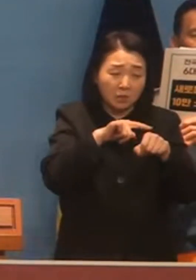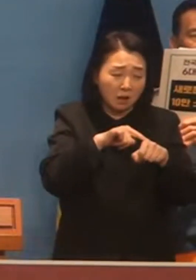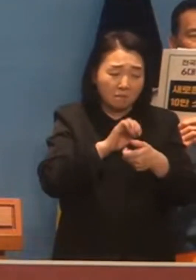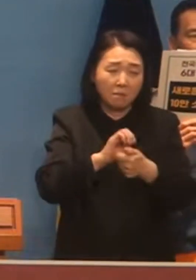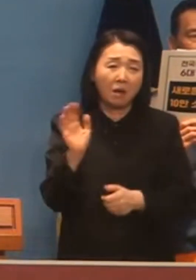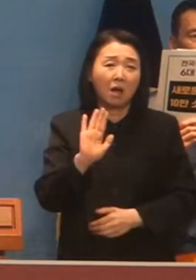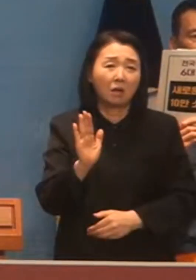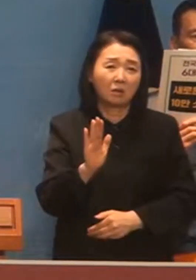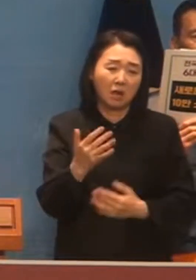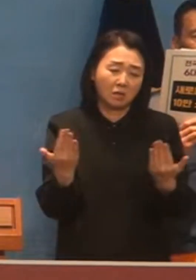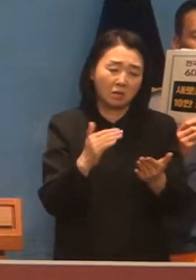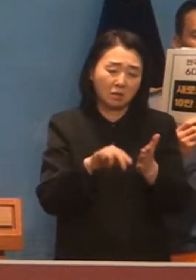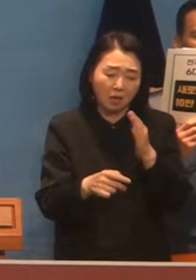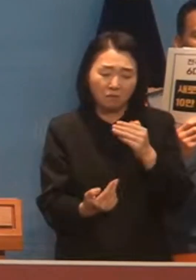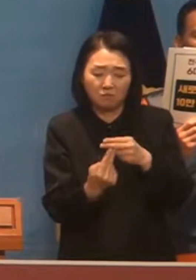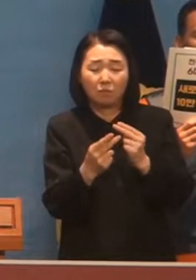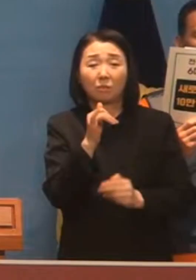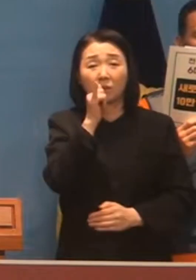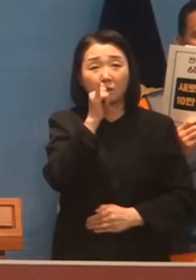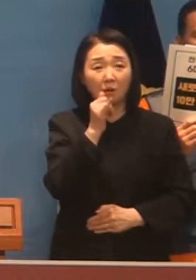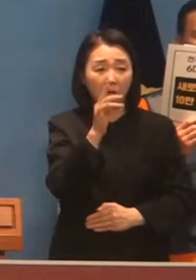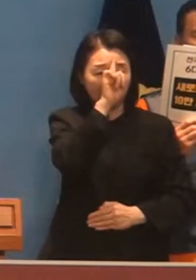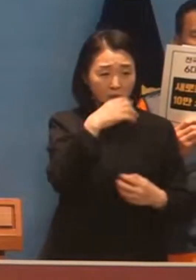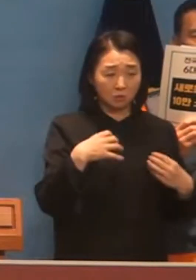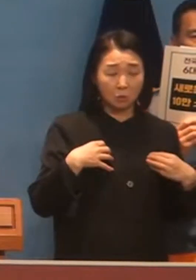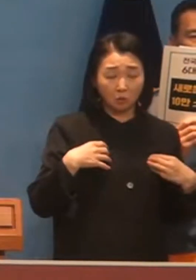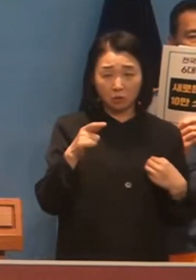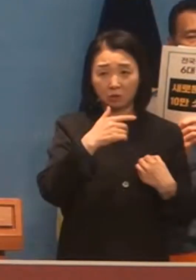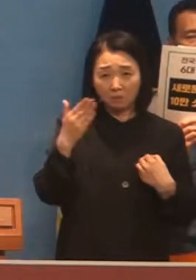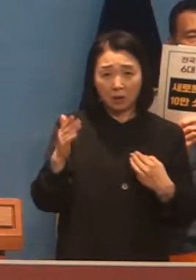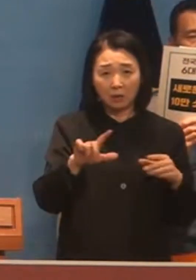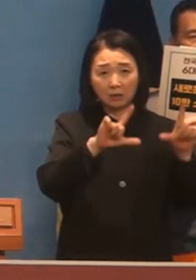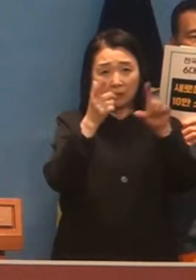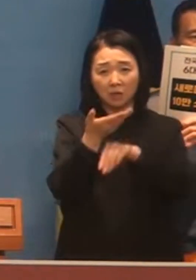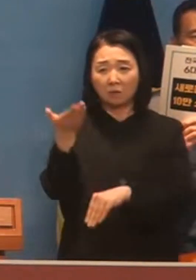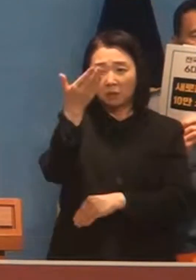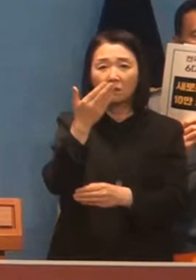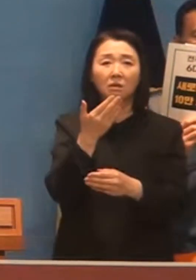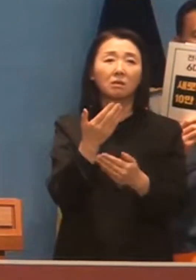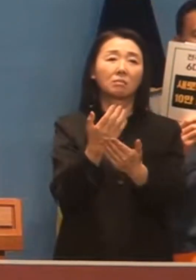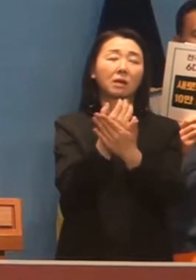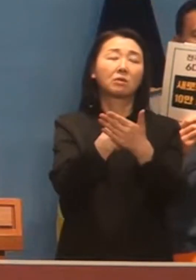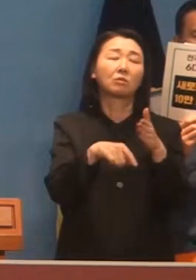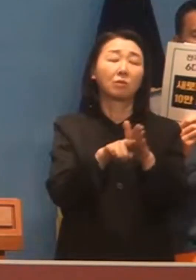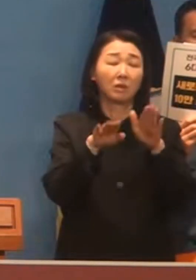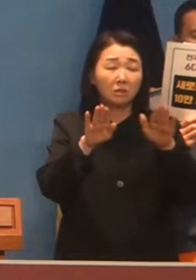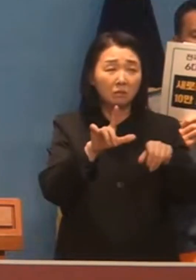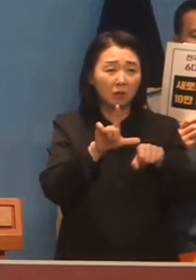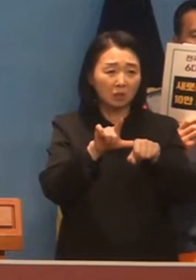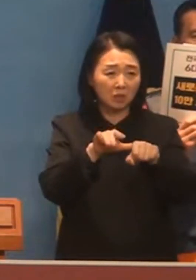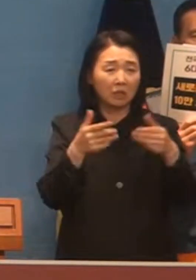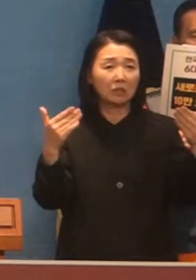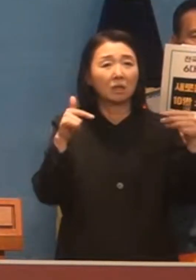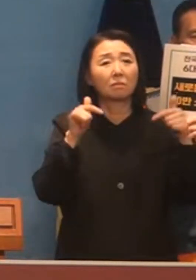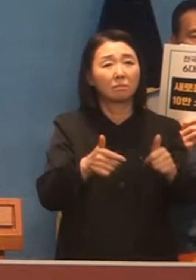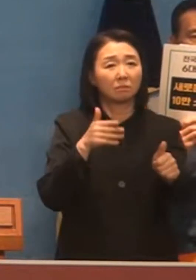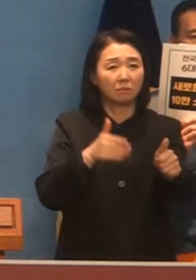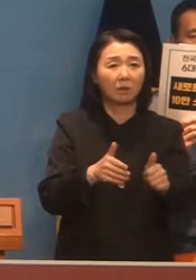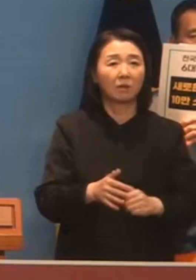때문입니다. 정부는 소방공무원들의 삶의 질 향상을 위해서라도 지금부터라도 노동시간 단축을 추진해야